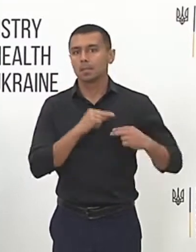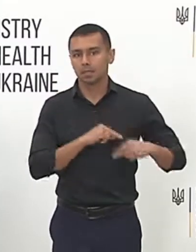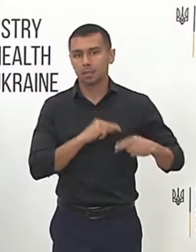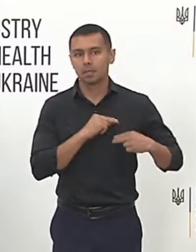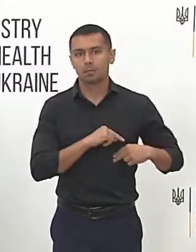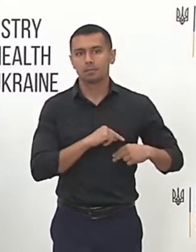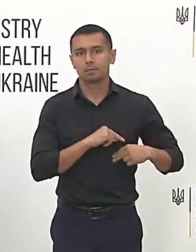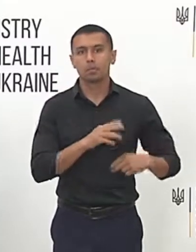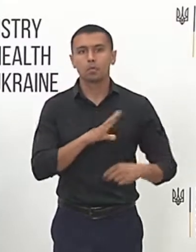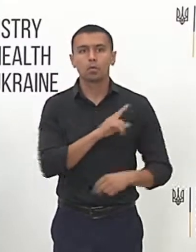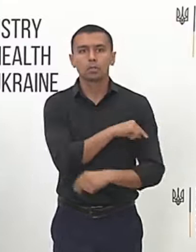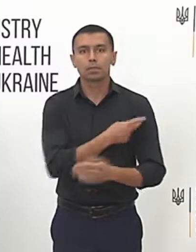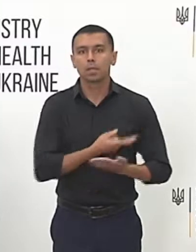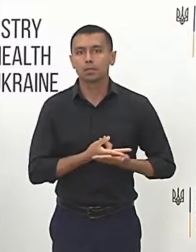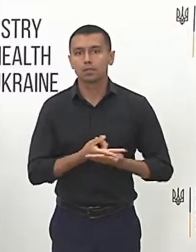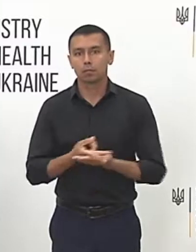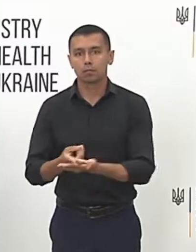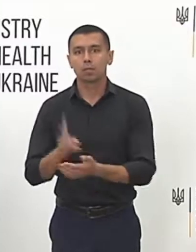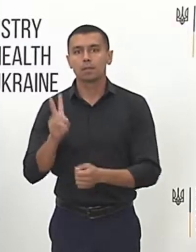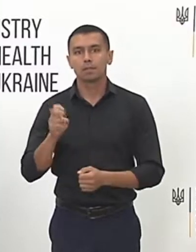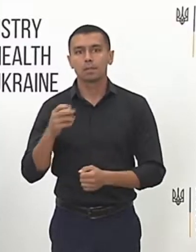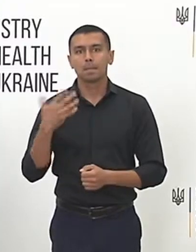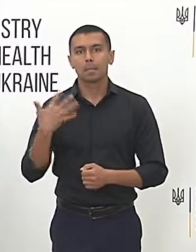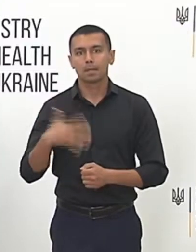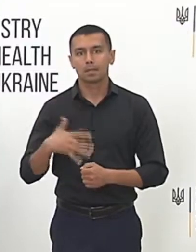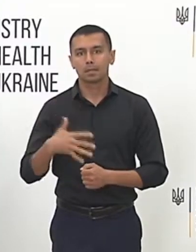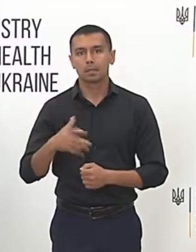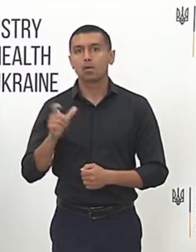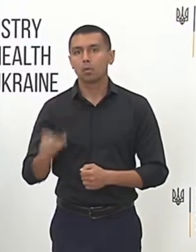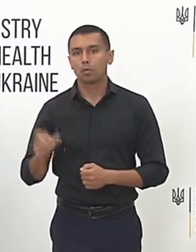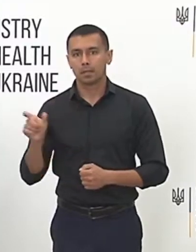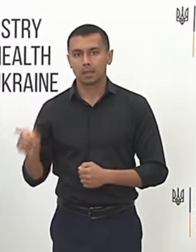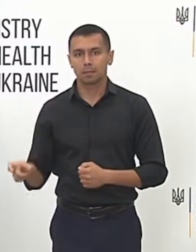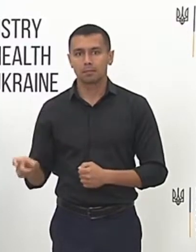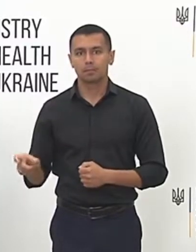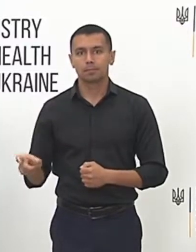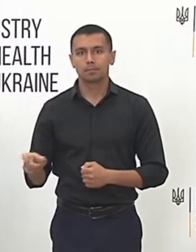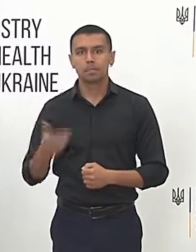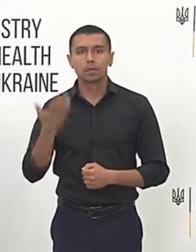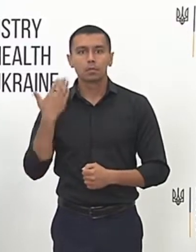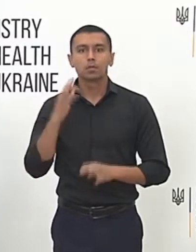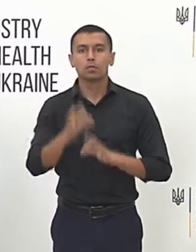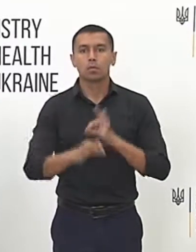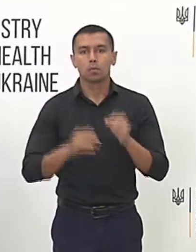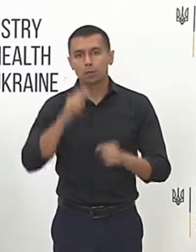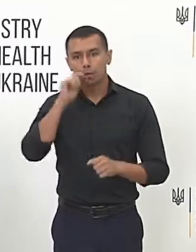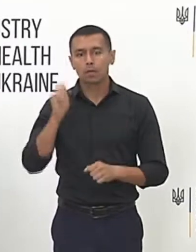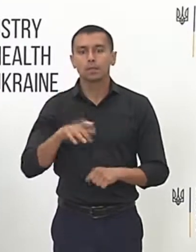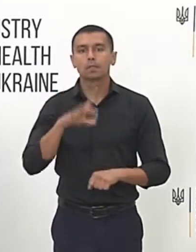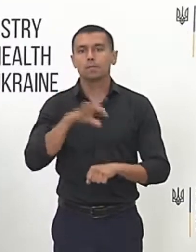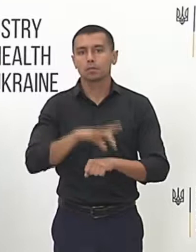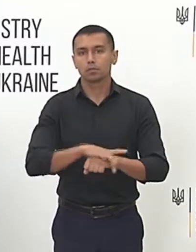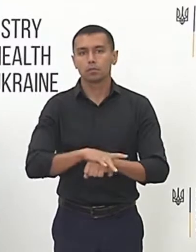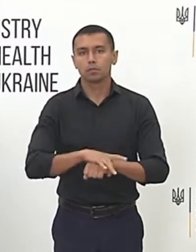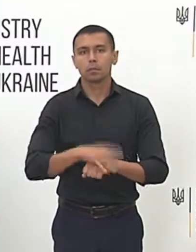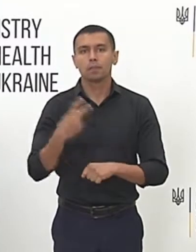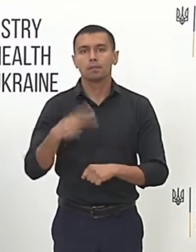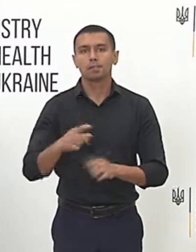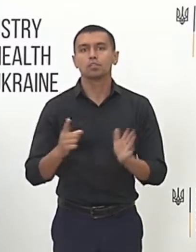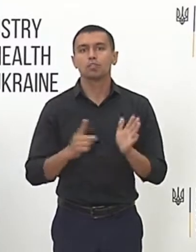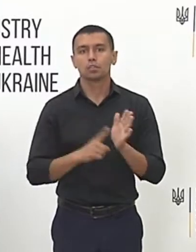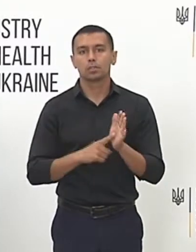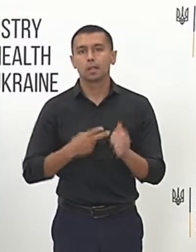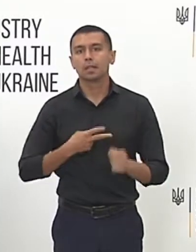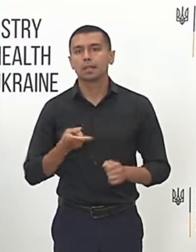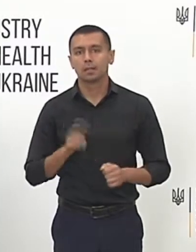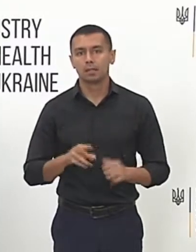працівників. Було госпіталізовано 250 людей. За останню добу в Україні зафіксовано